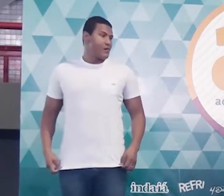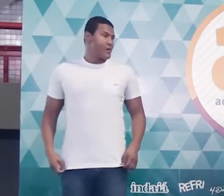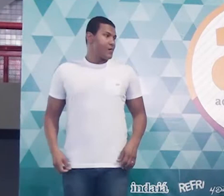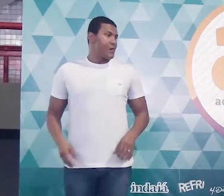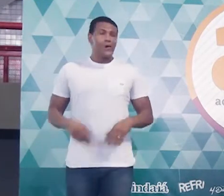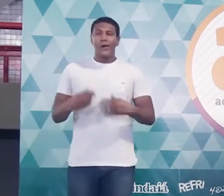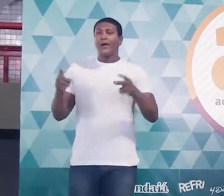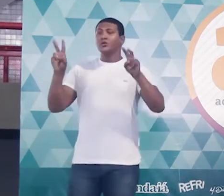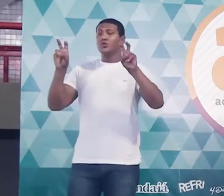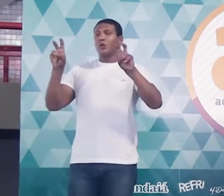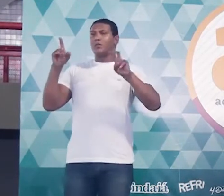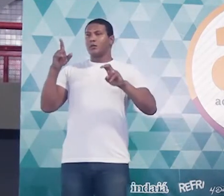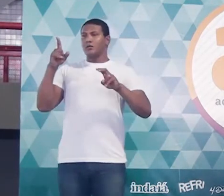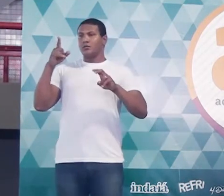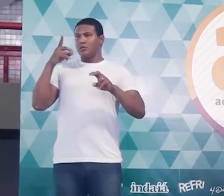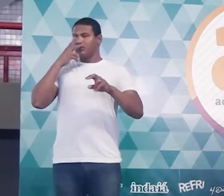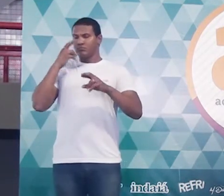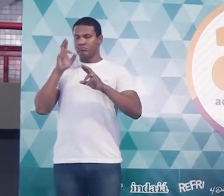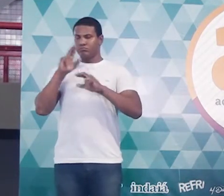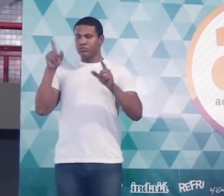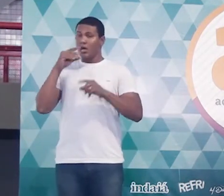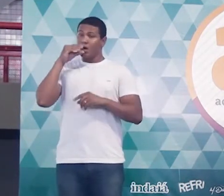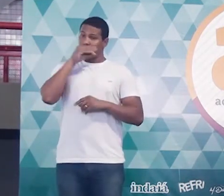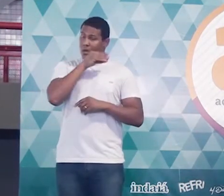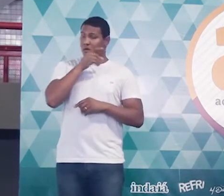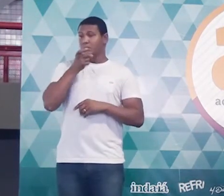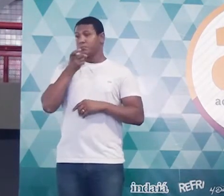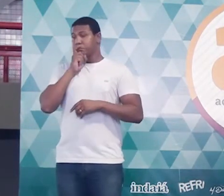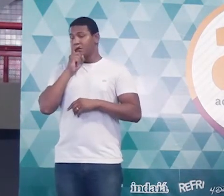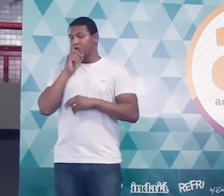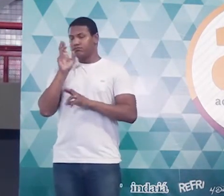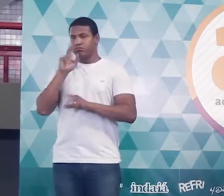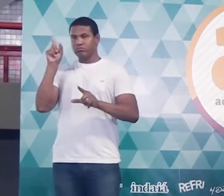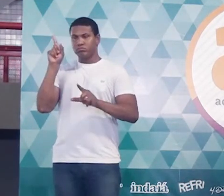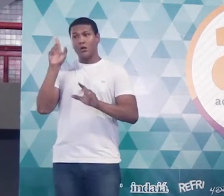relação ao choque térmico. O choque térmico, a grande área do corpo,